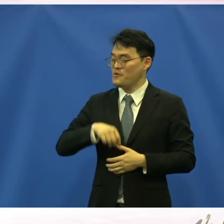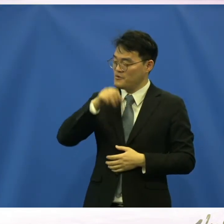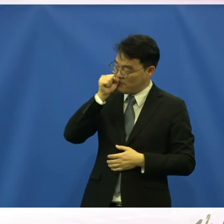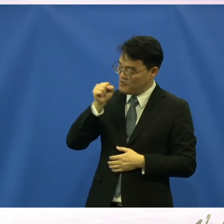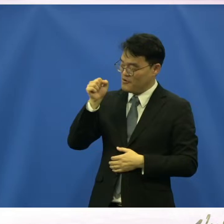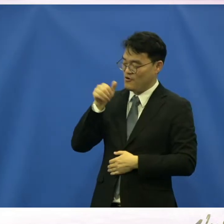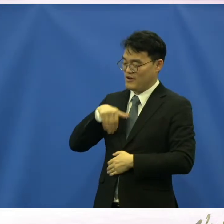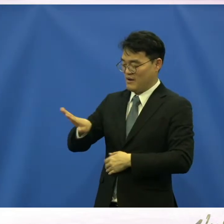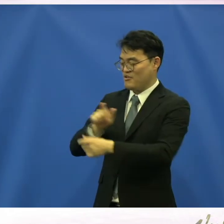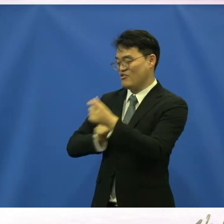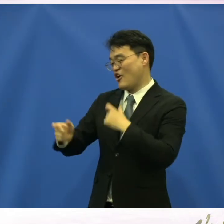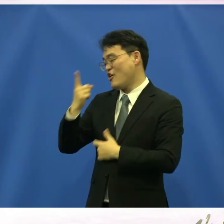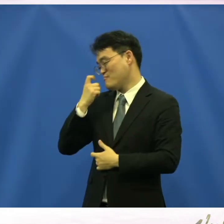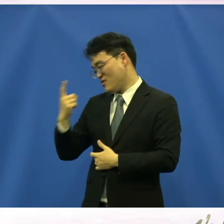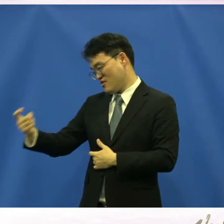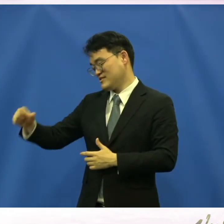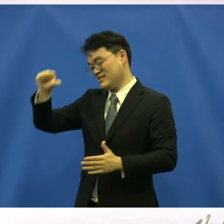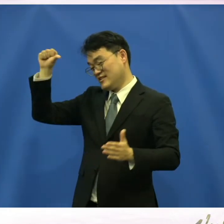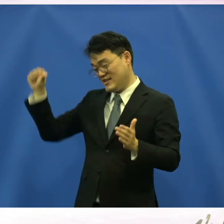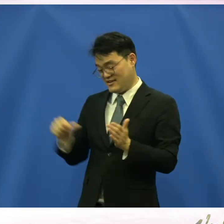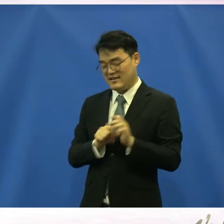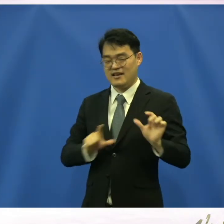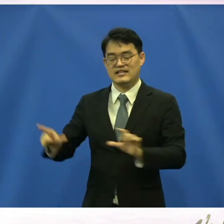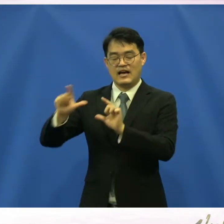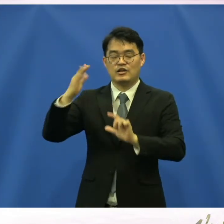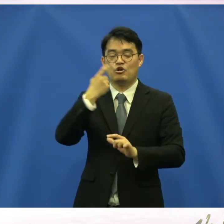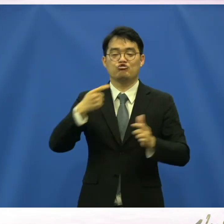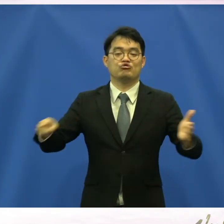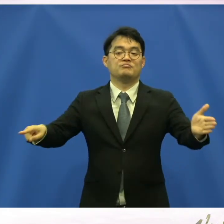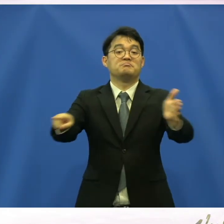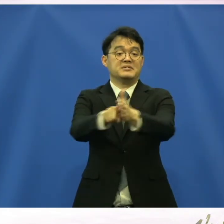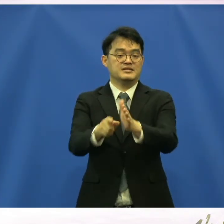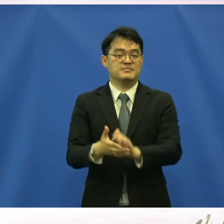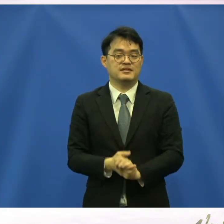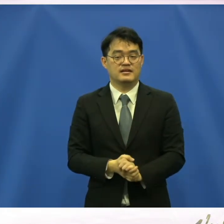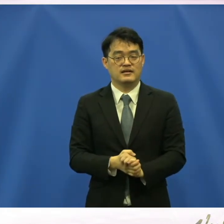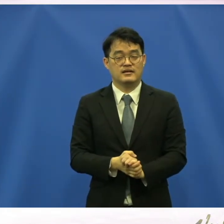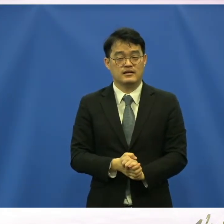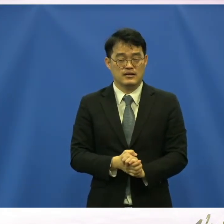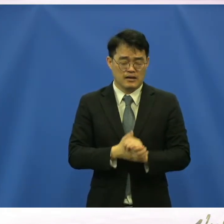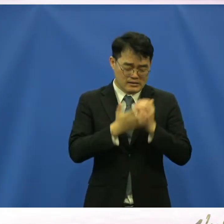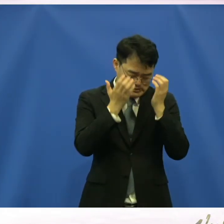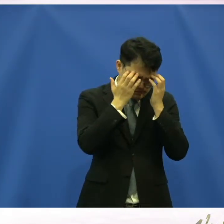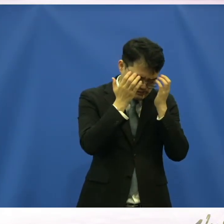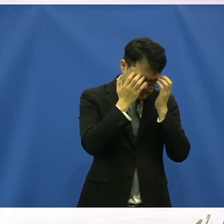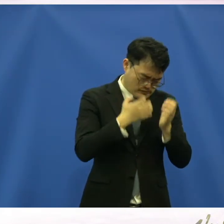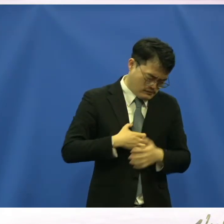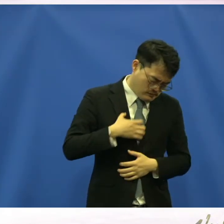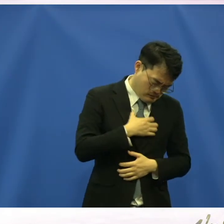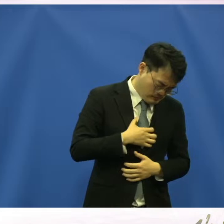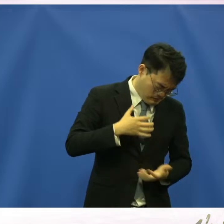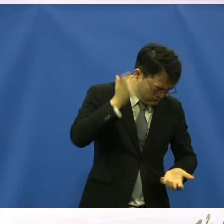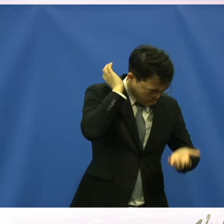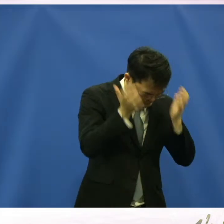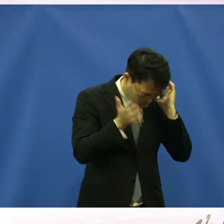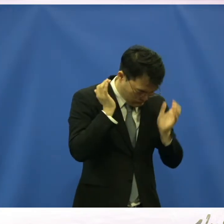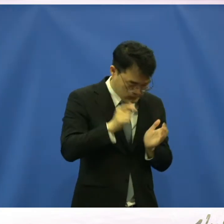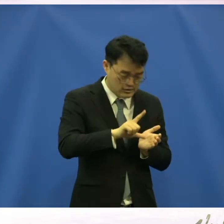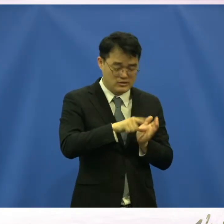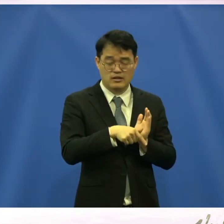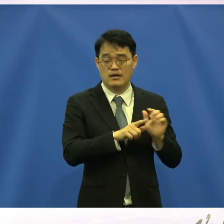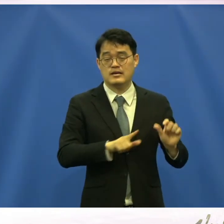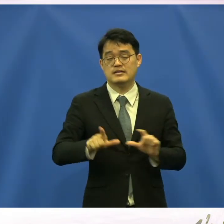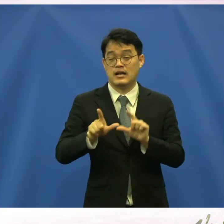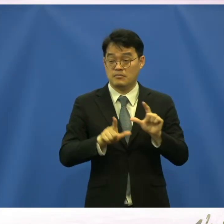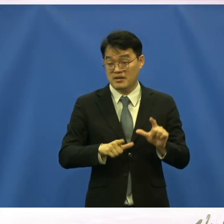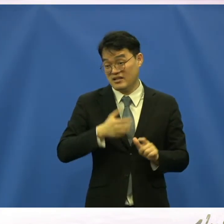갈수록 더 멋있는 인생을 하나님 풀어주실 줄로 믿습니다. 이 혼란한 시대 삶이 복잡해졌어요. 그러나